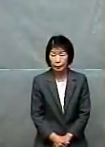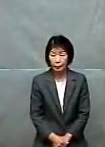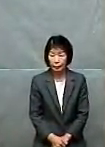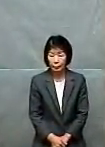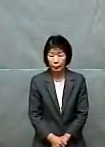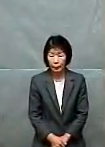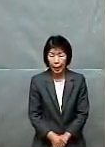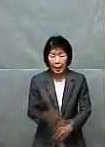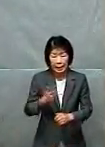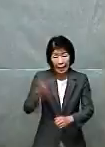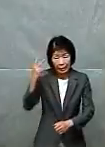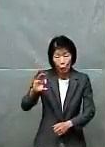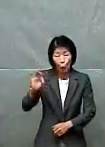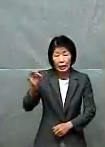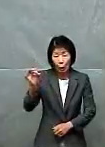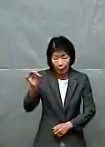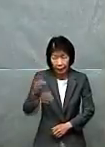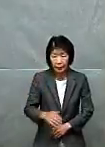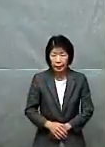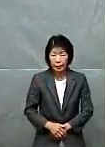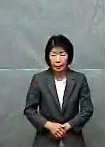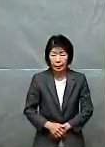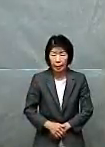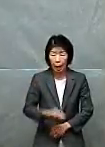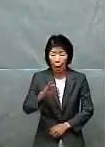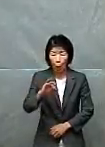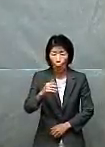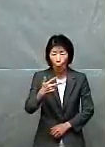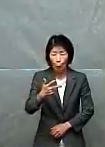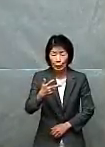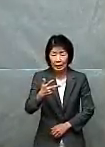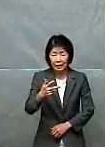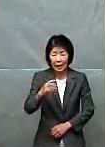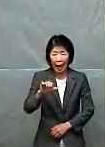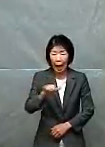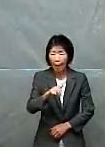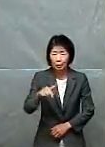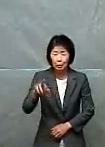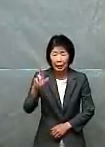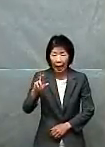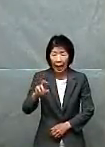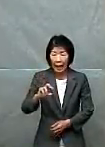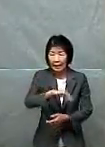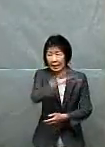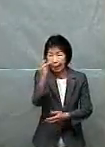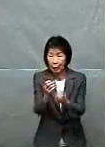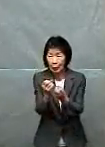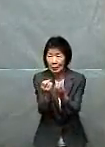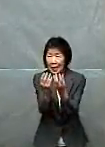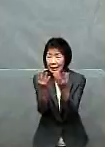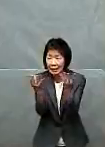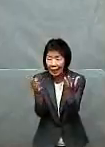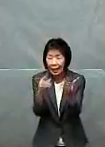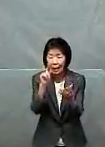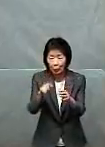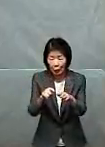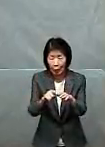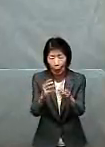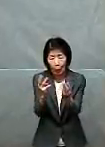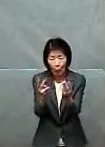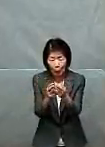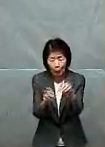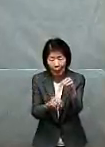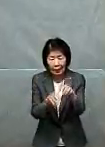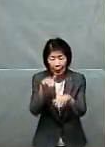すみません、先週の金曜日にですね、はい、コシ油、県産のコシ油から放射性物質、基準値を超える放射性物質が見つか